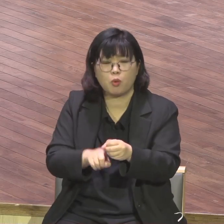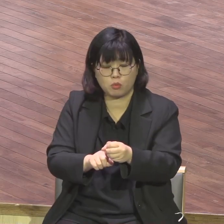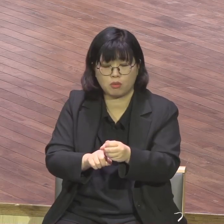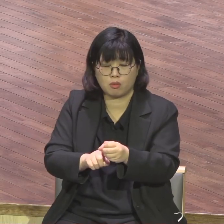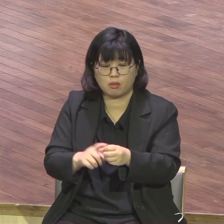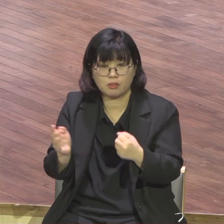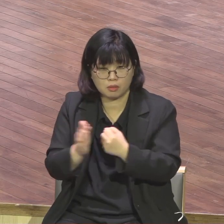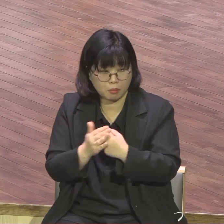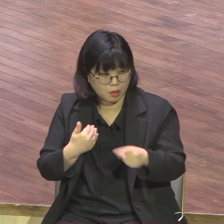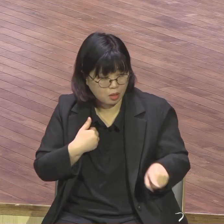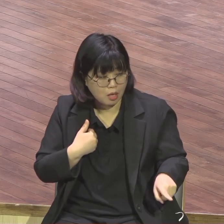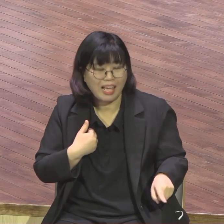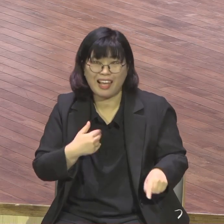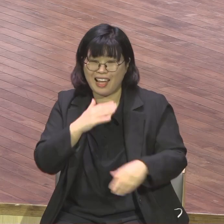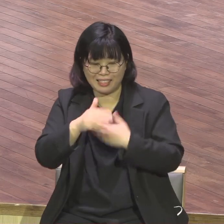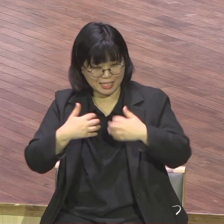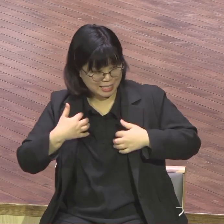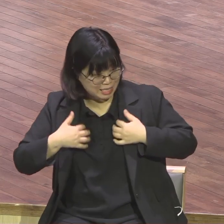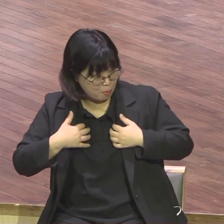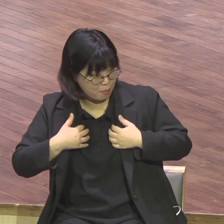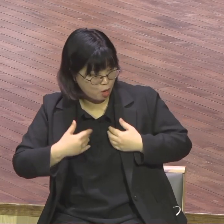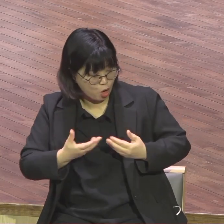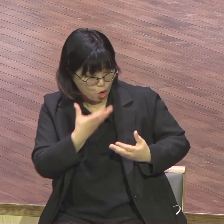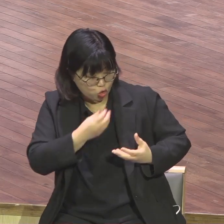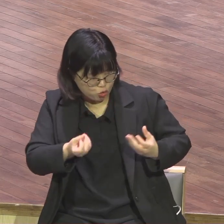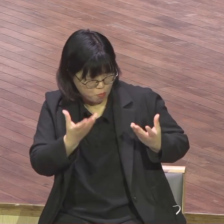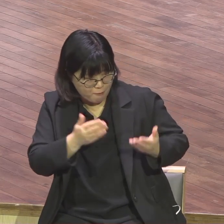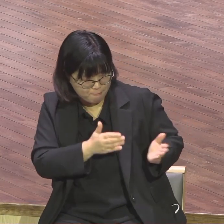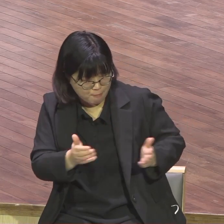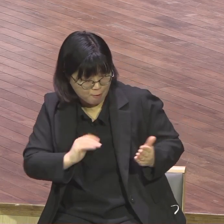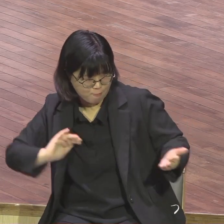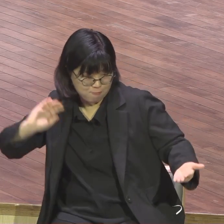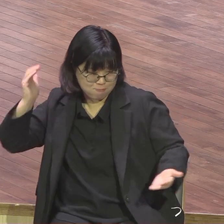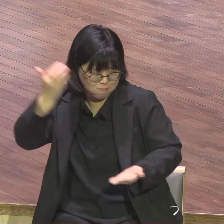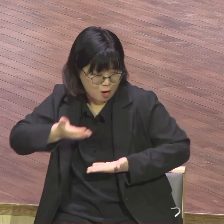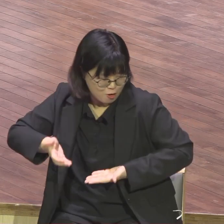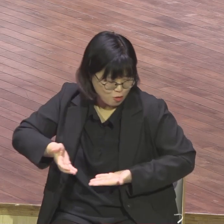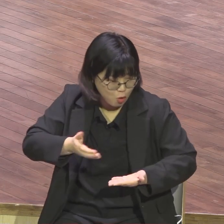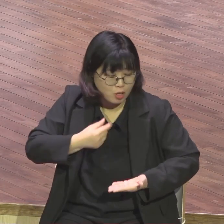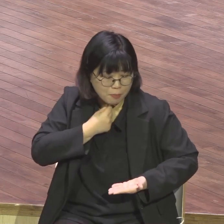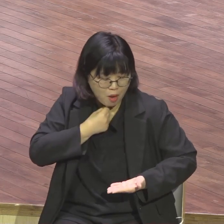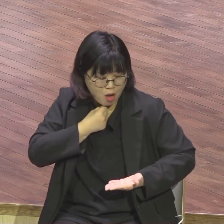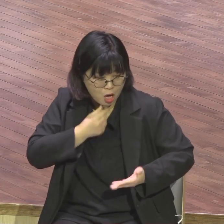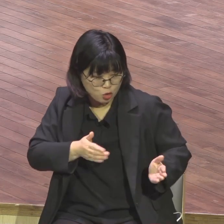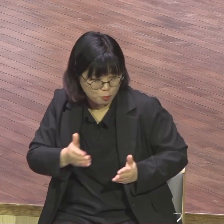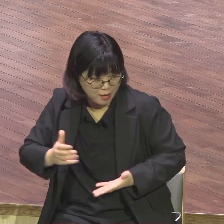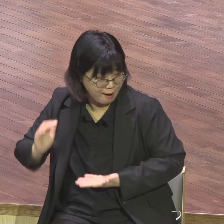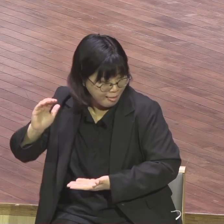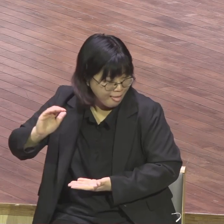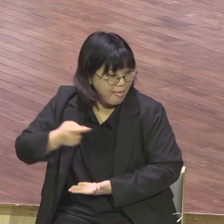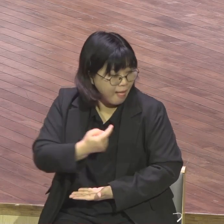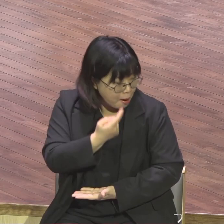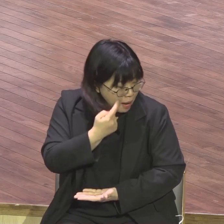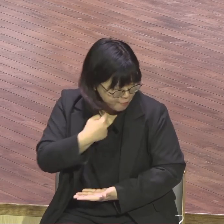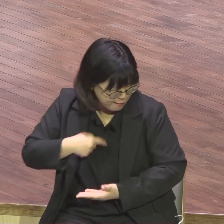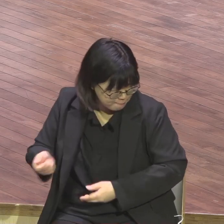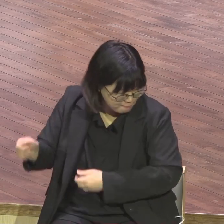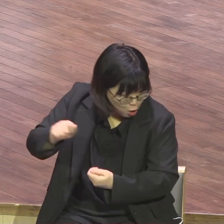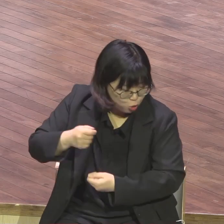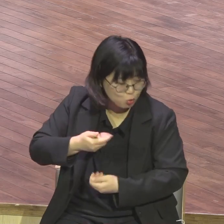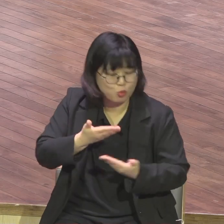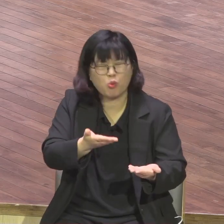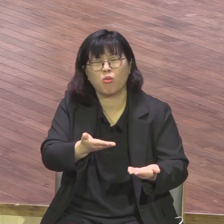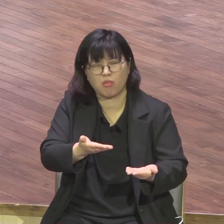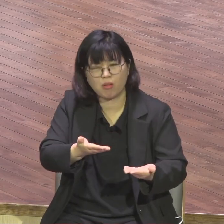인본주의 있겠냐고? 하나님이 기뻐시게 하는데 아멘. 3일조 하자, 전도 성교 하자는데 그것이 성경 전체인데.